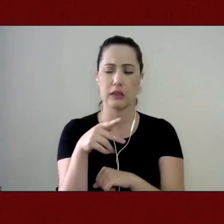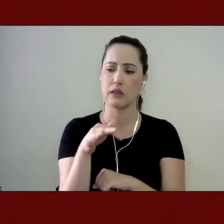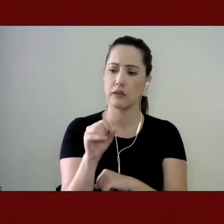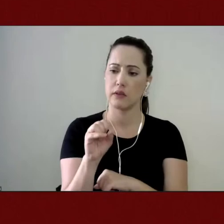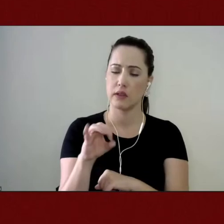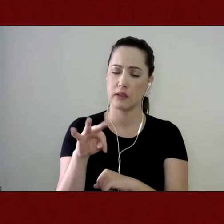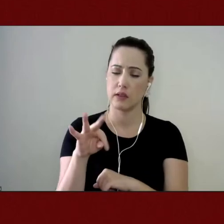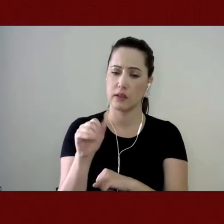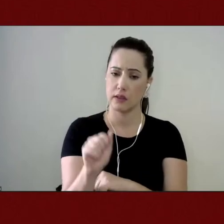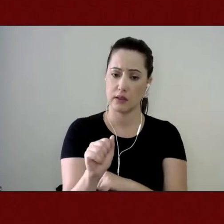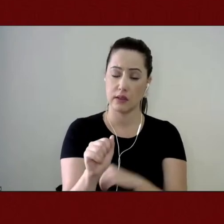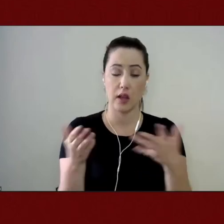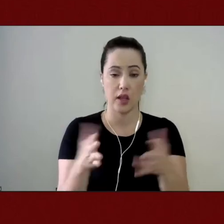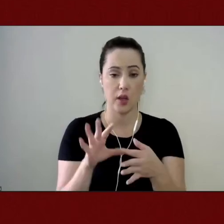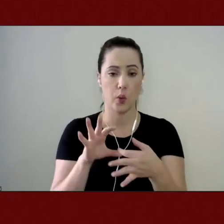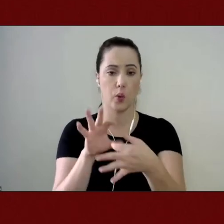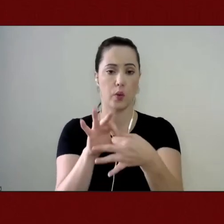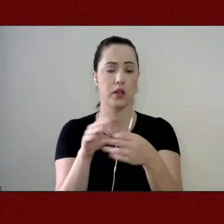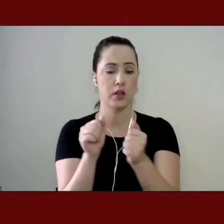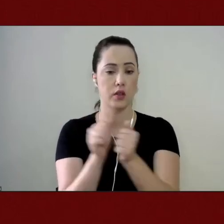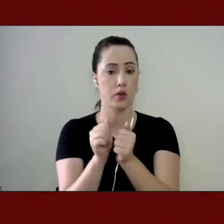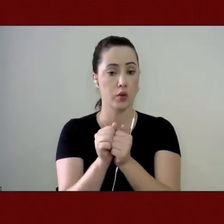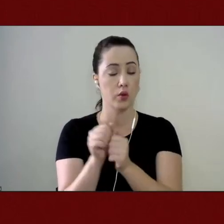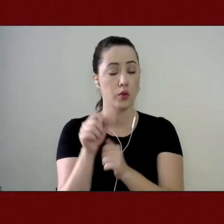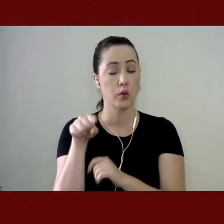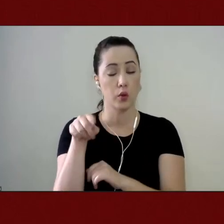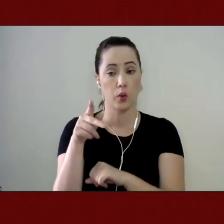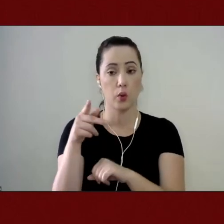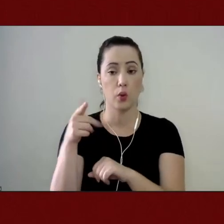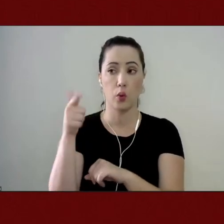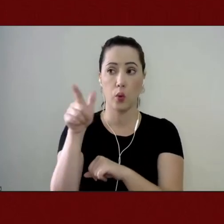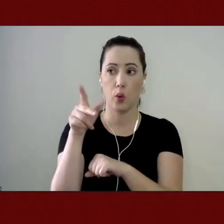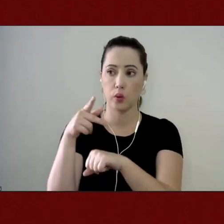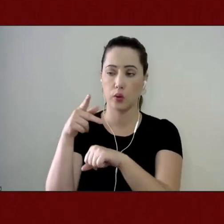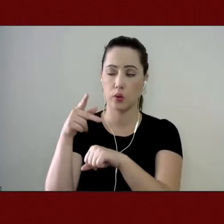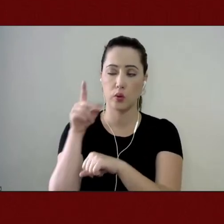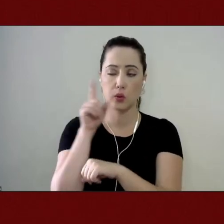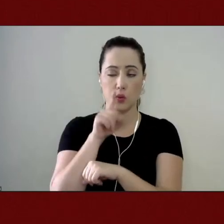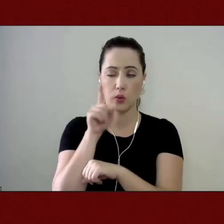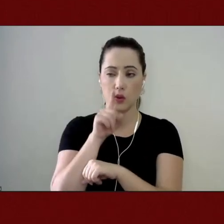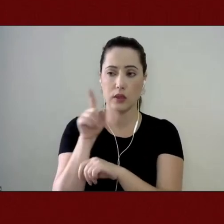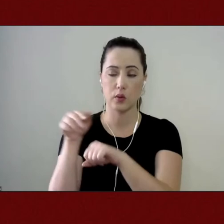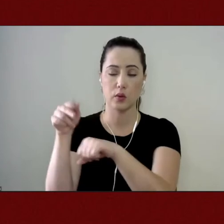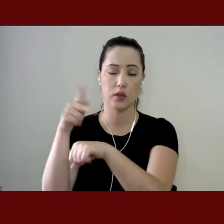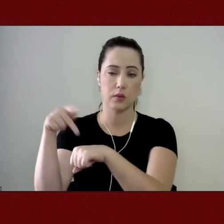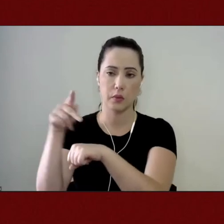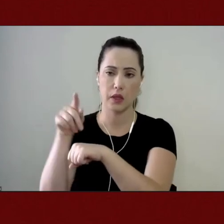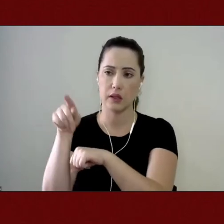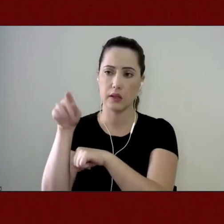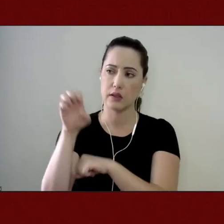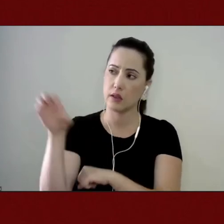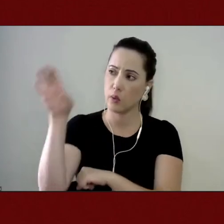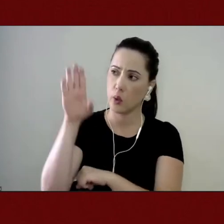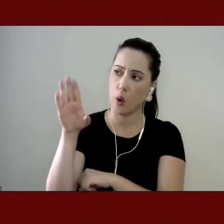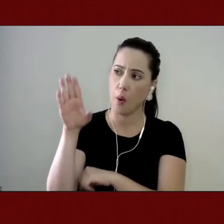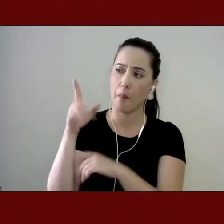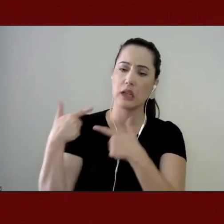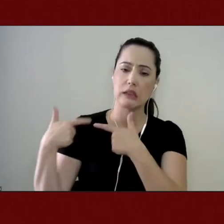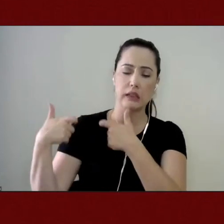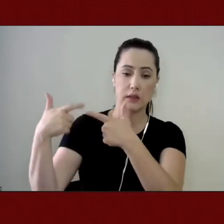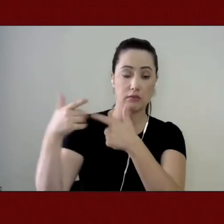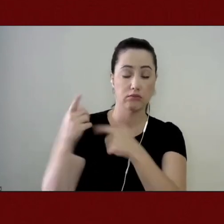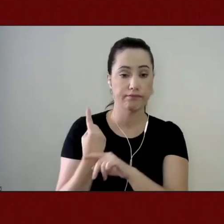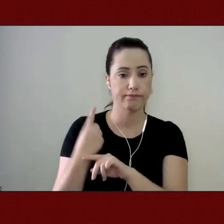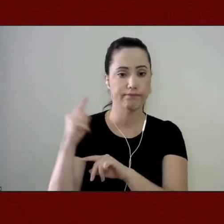Unidas, enviando algumas expedições para combater na Europa, no fronte italiano. Nas fileiras do comunismo brasileiro,